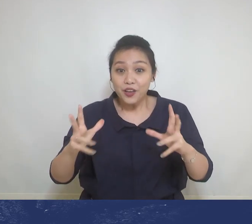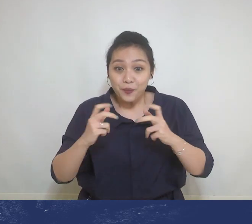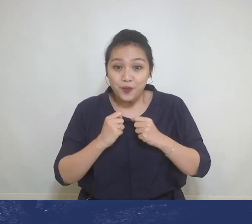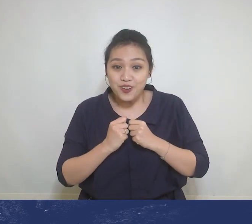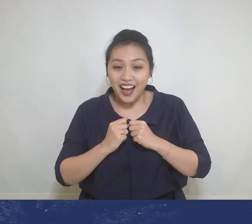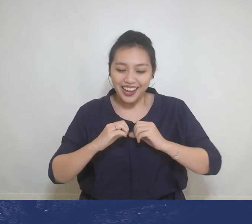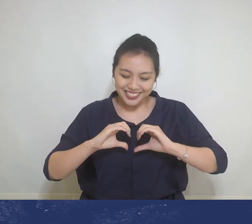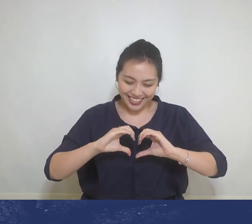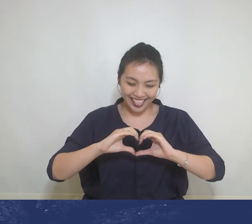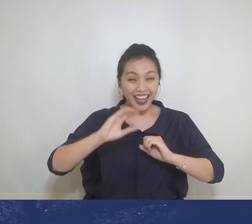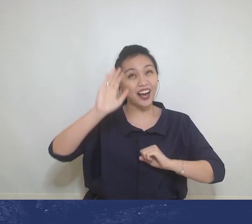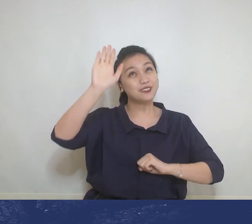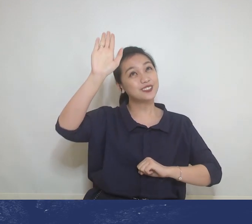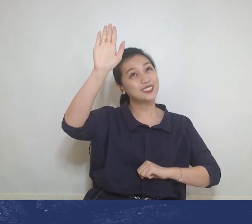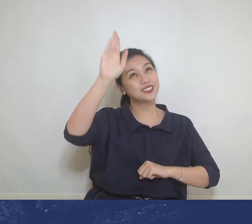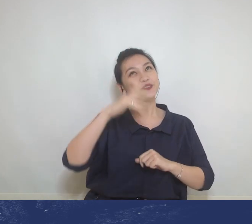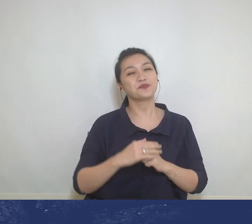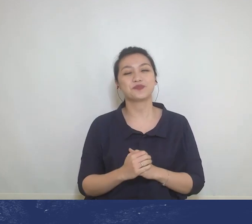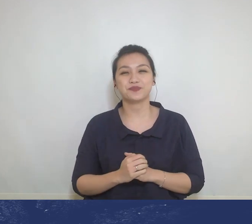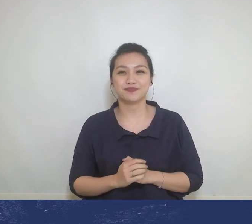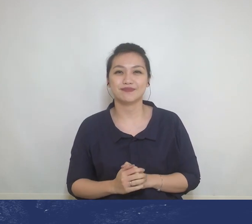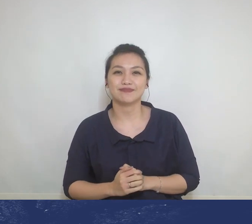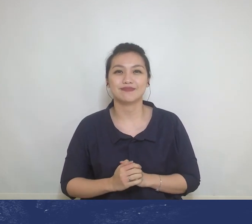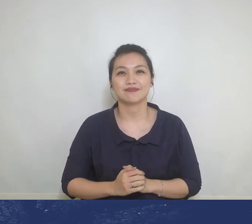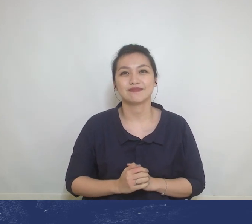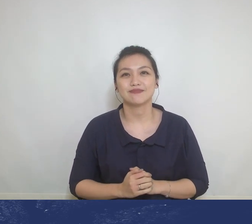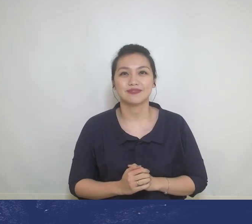temukan cintamu